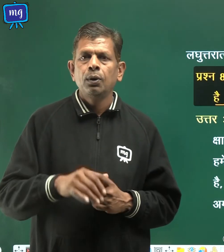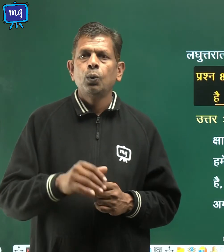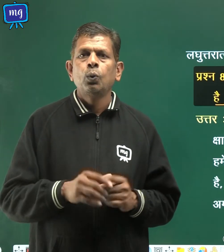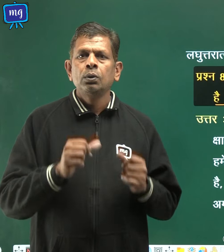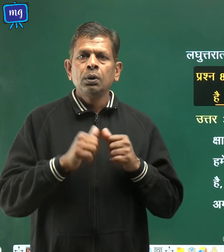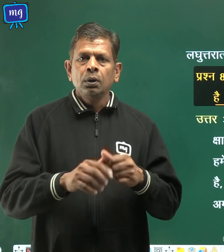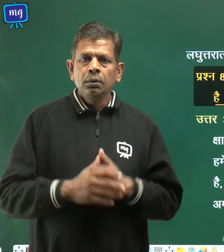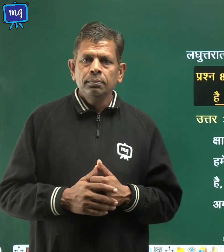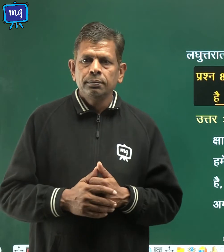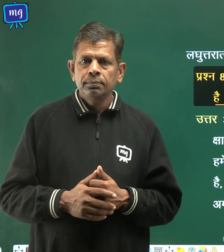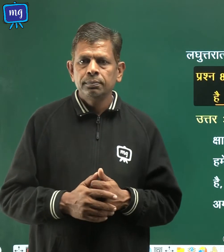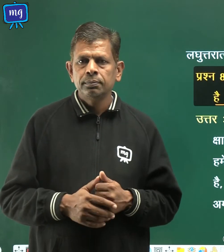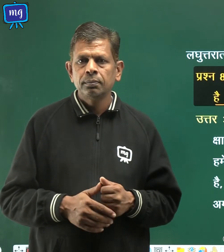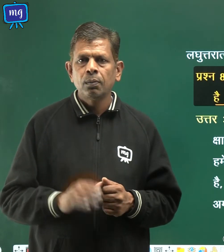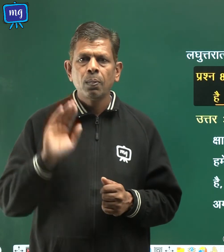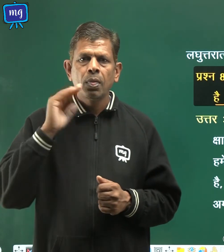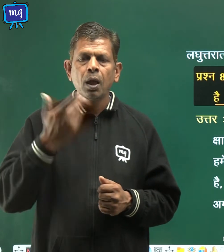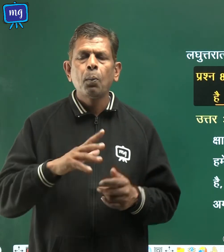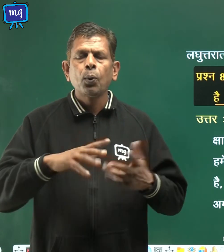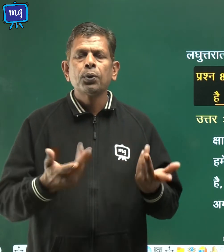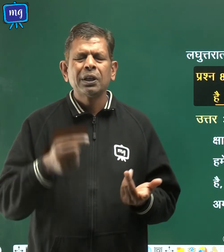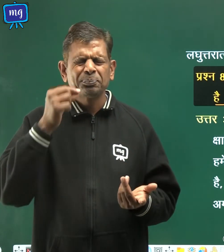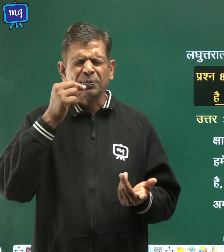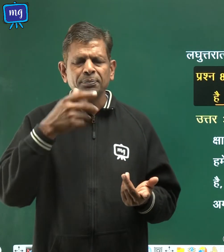उत्तर, जब किसी अम्ल की